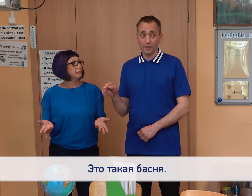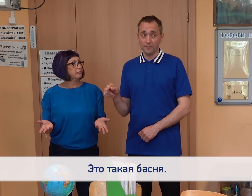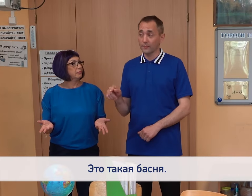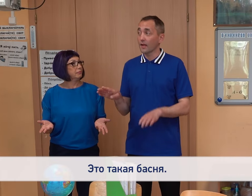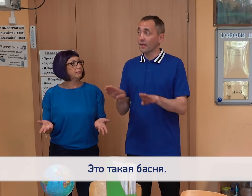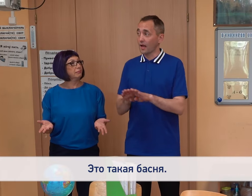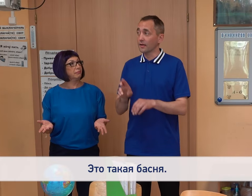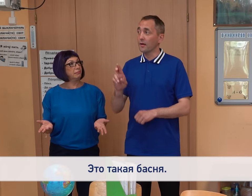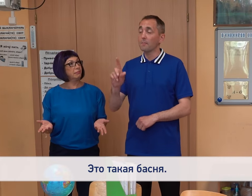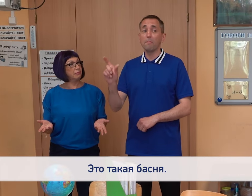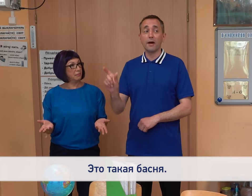Это... такая басня.